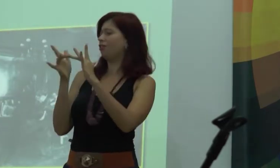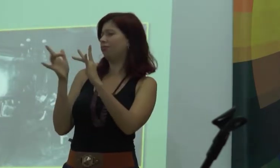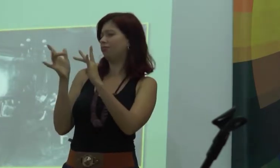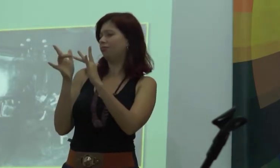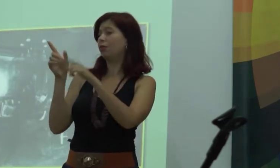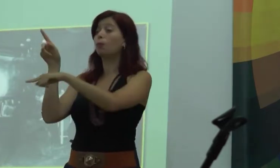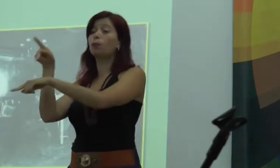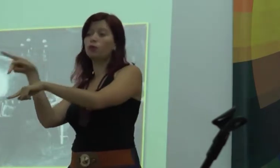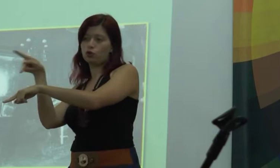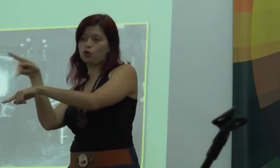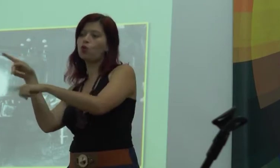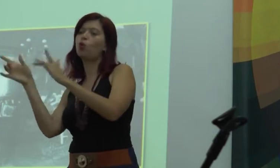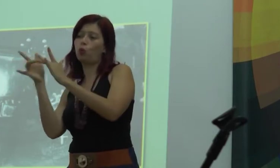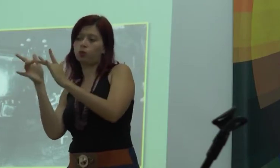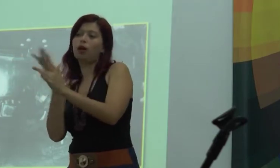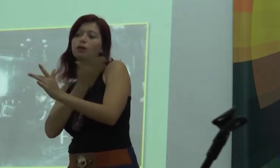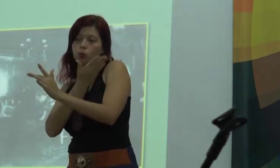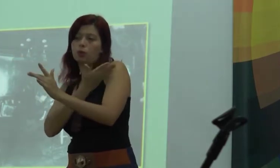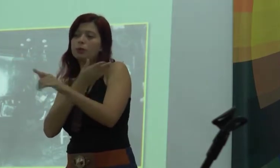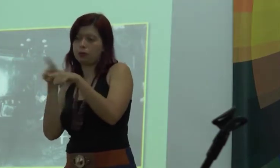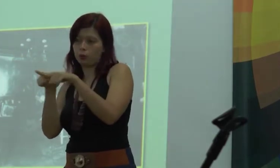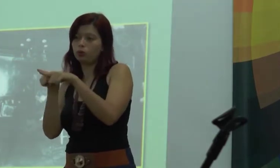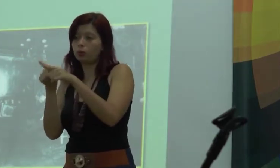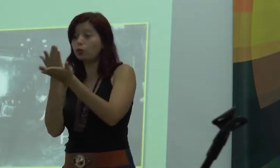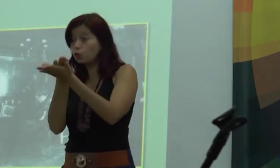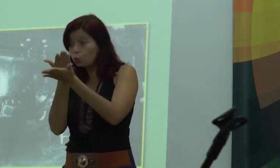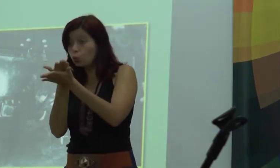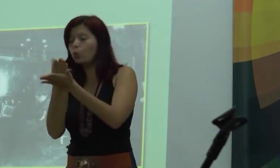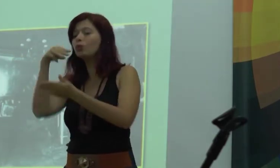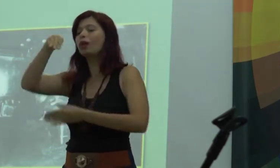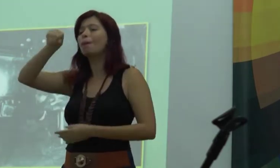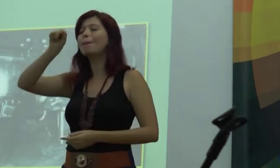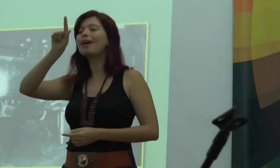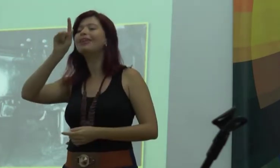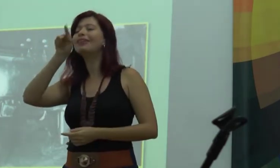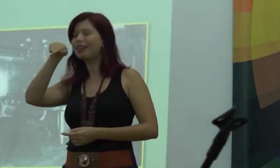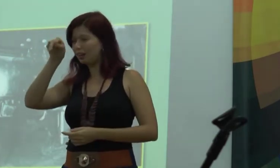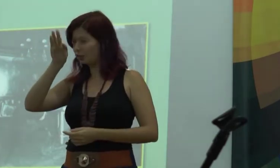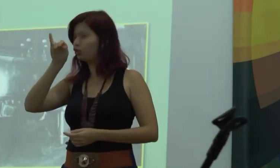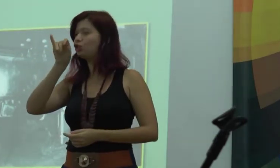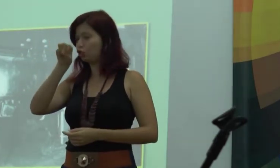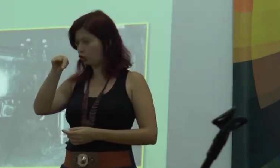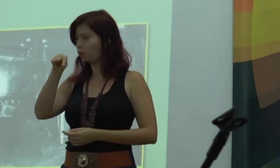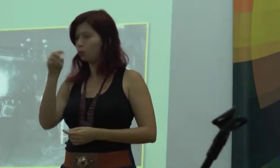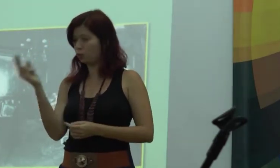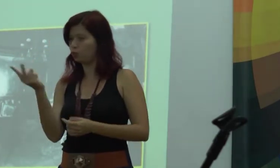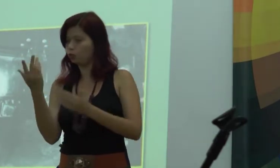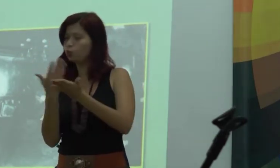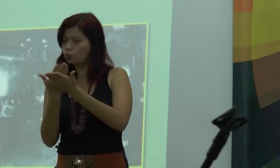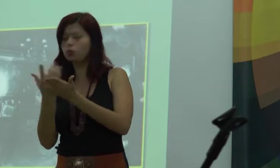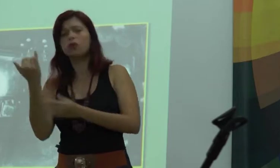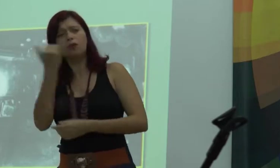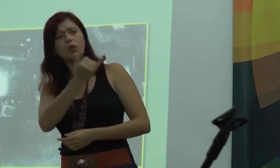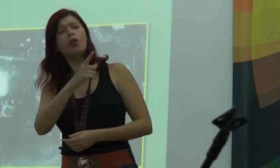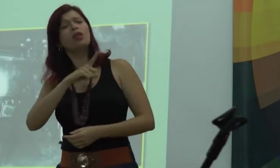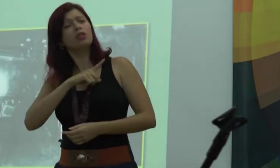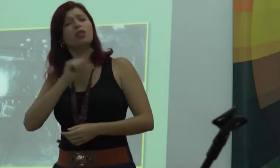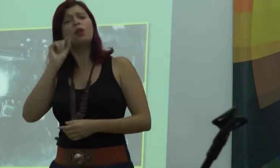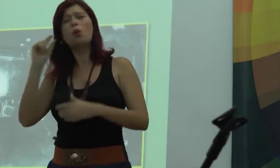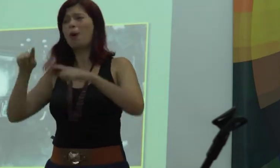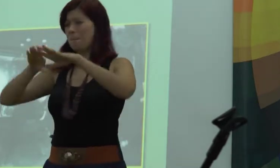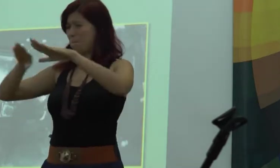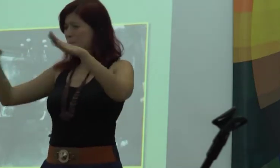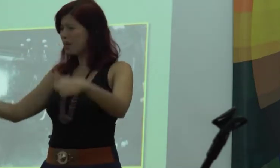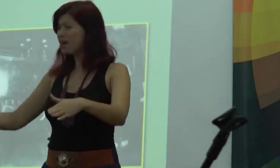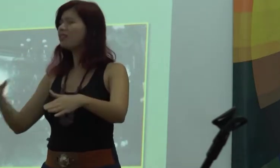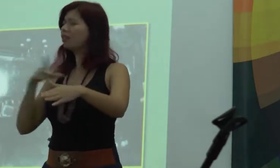Kardec desse contato de uma professora amiga, professor amigo, que estudava